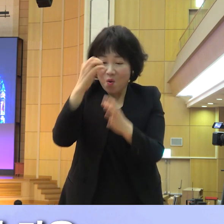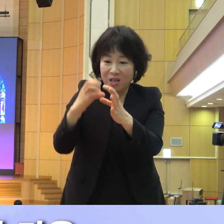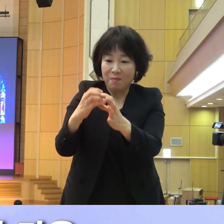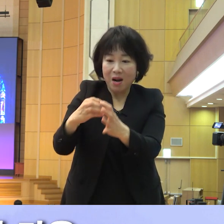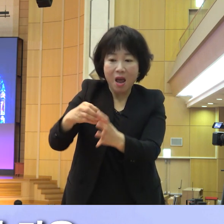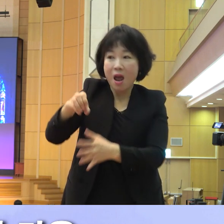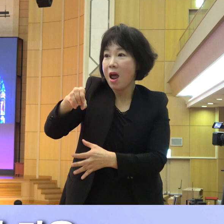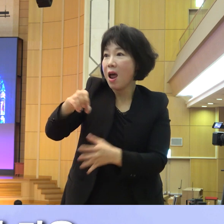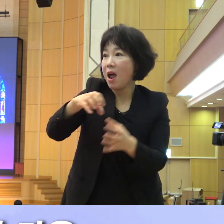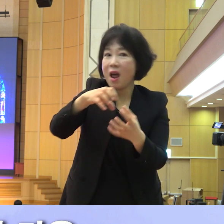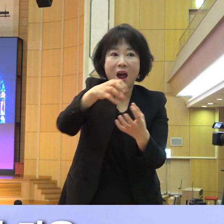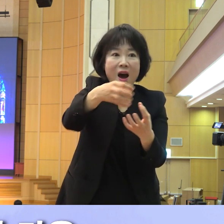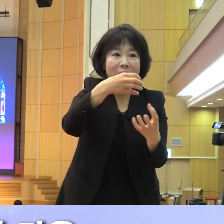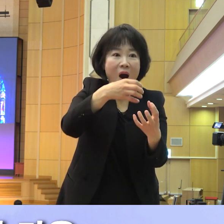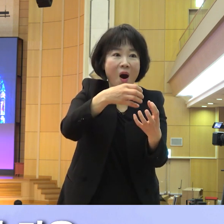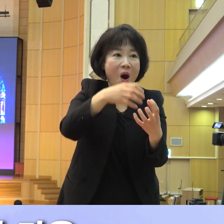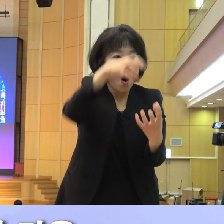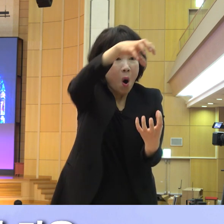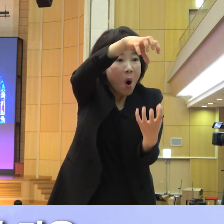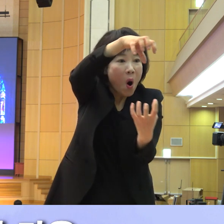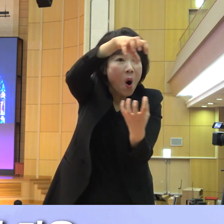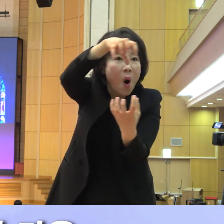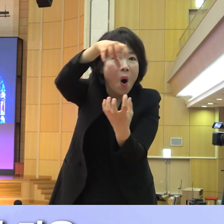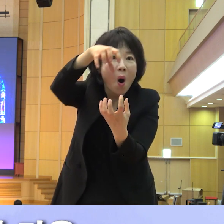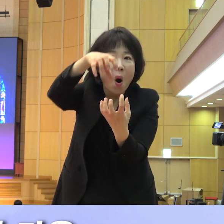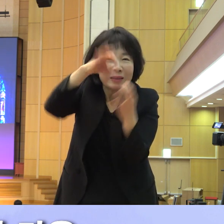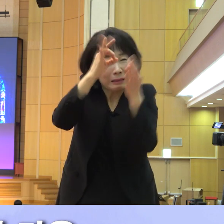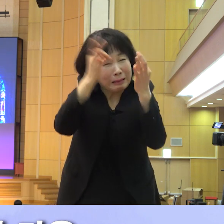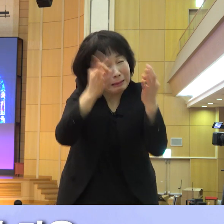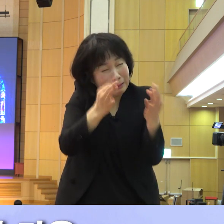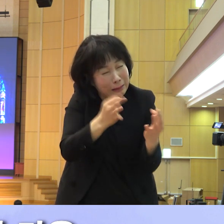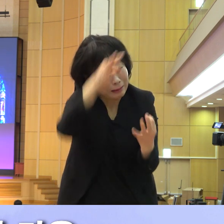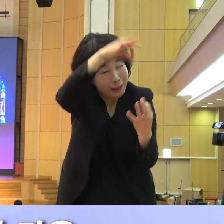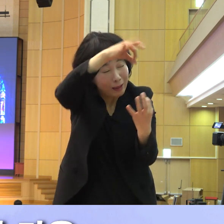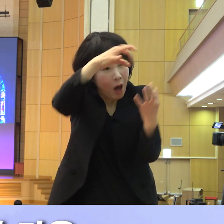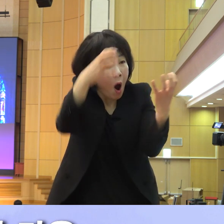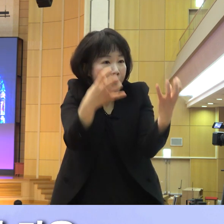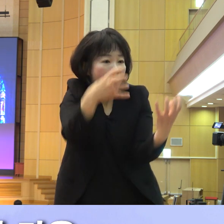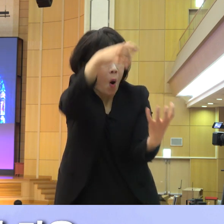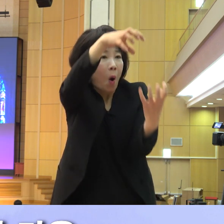달려서 서로 뭉쳐있다 보니까 찌그러진 게 있어요.